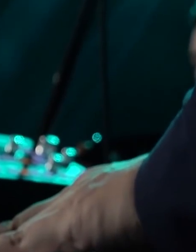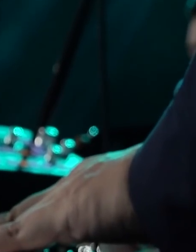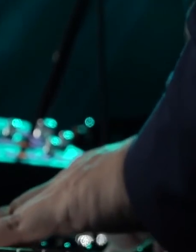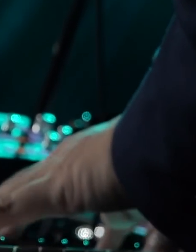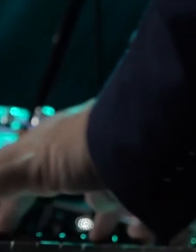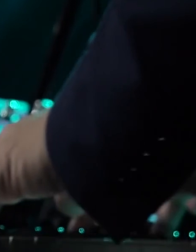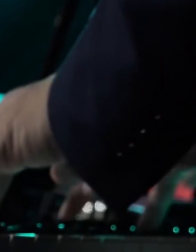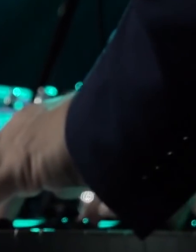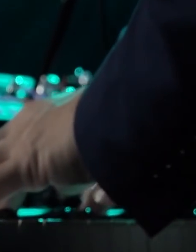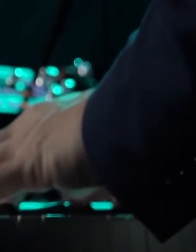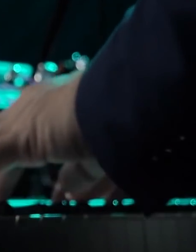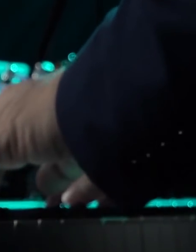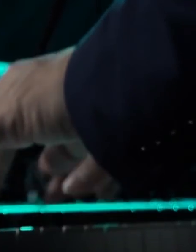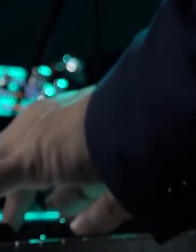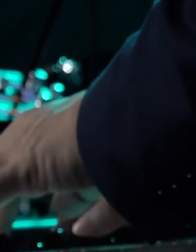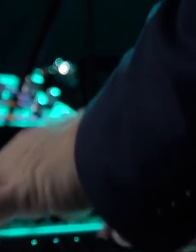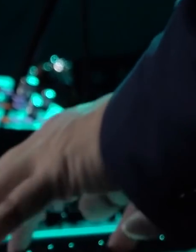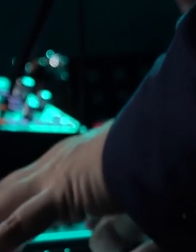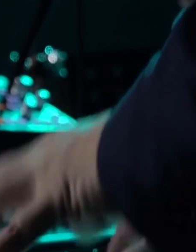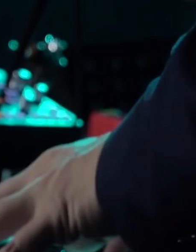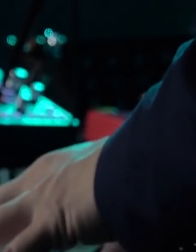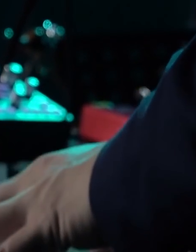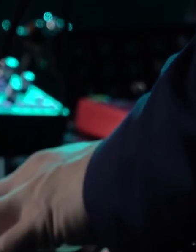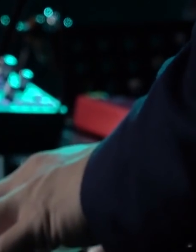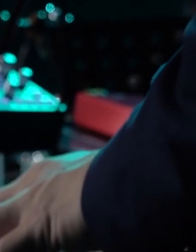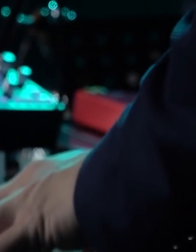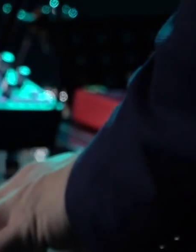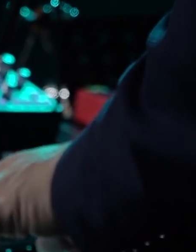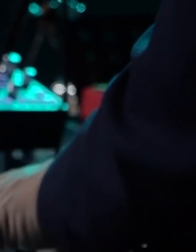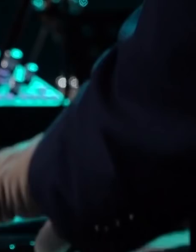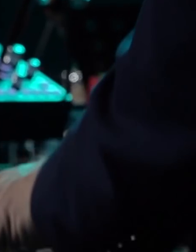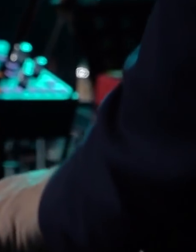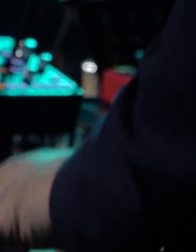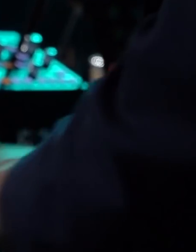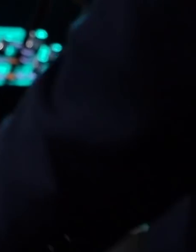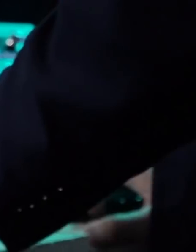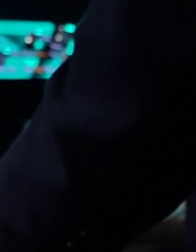tapi jamahan yang ubahkanku.